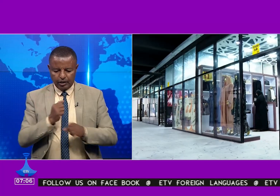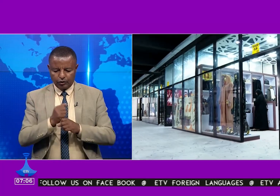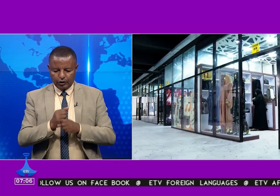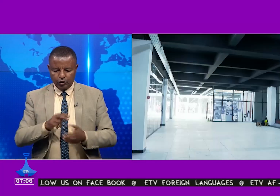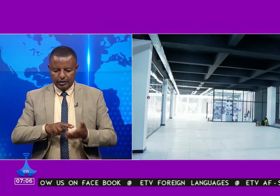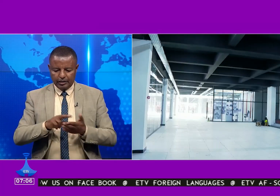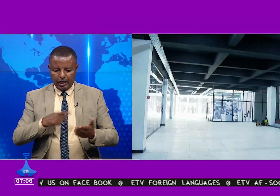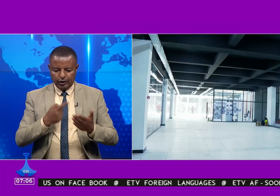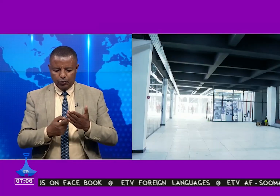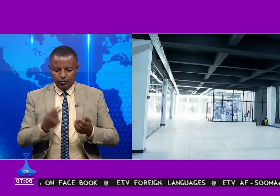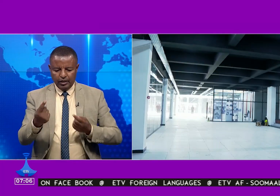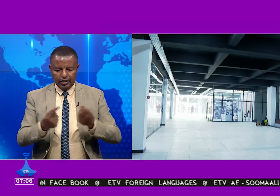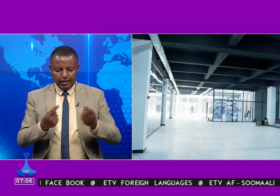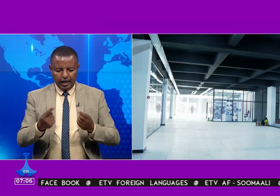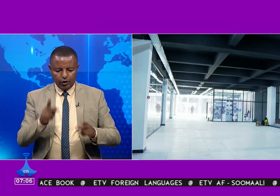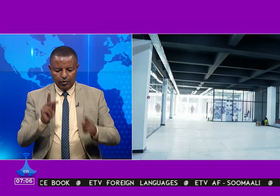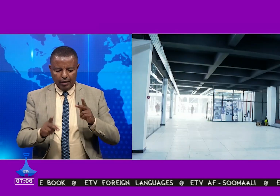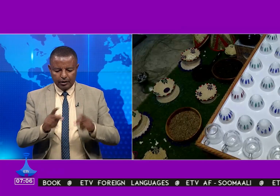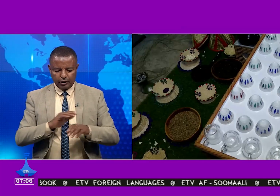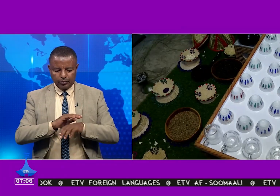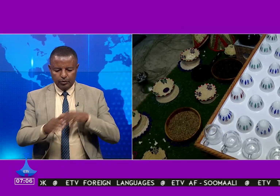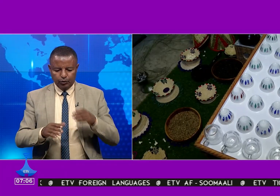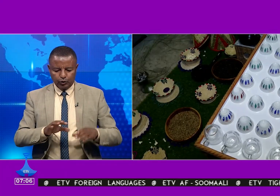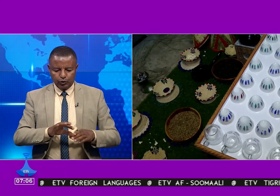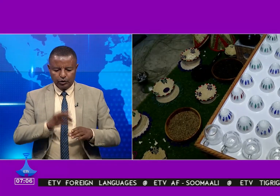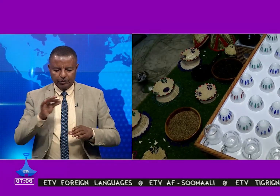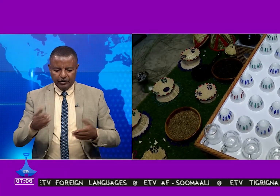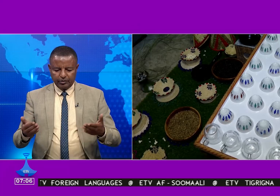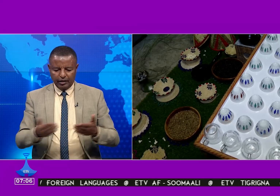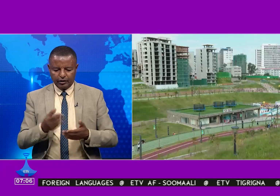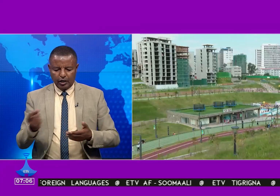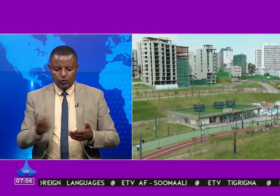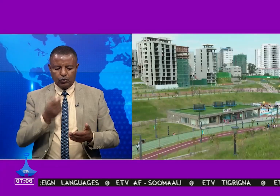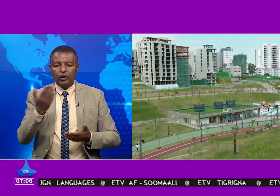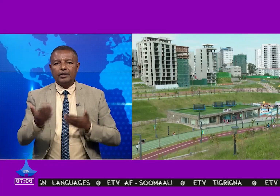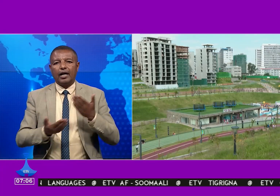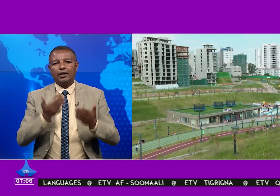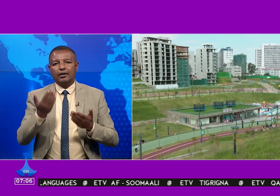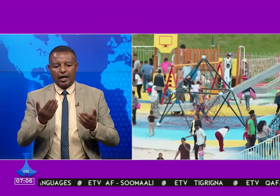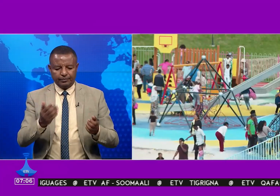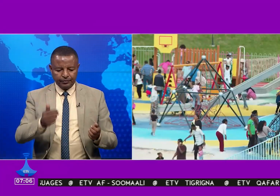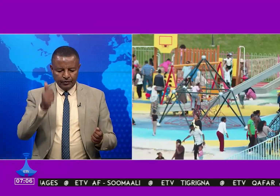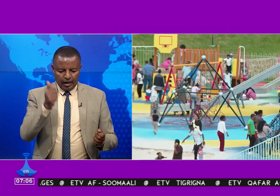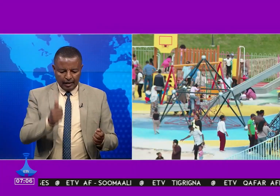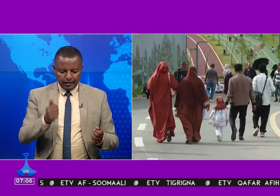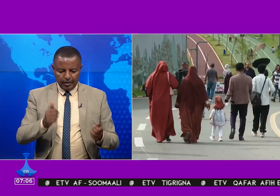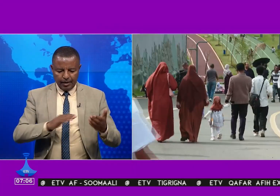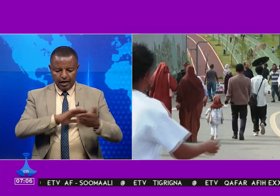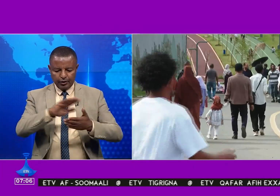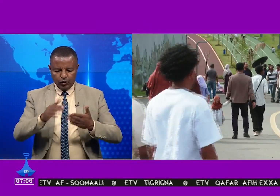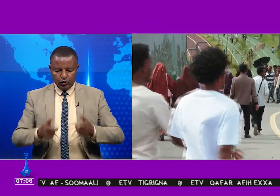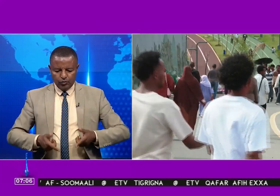ጥበብ ስራዎቻቸው መነሻ እንዲሁም ለነጋዴው ማህበረሰብ ምቹ የመንፈስ ማደሻ ሆኖ ያገለግላል። አዲስ